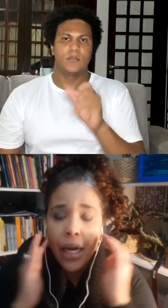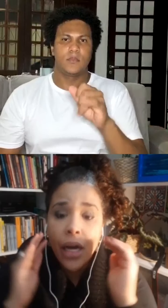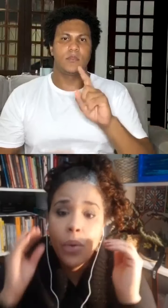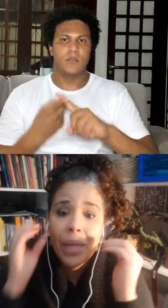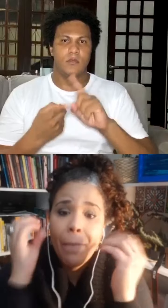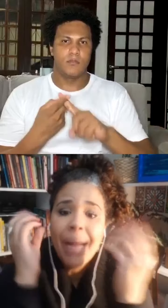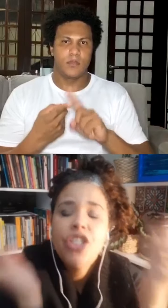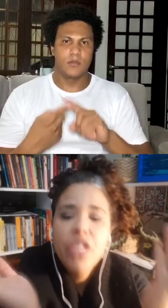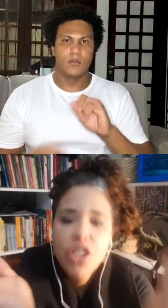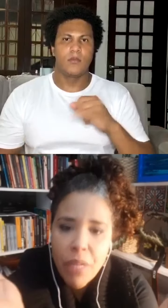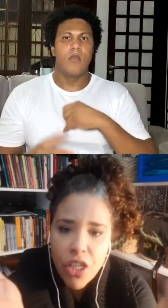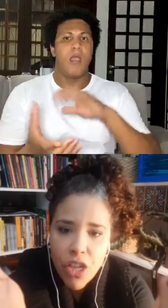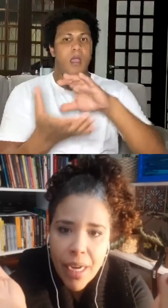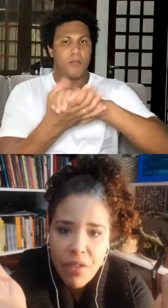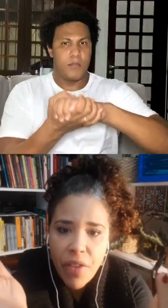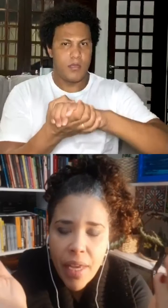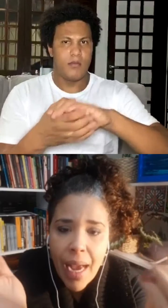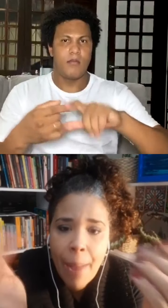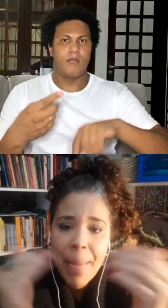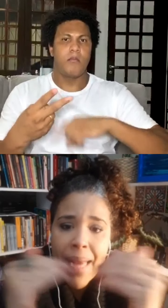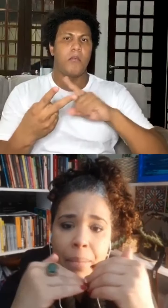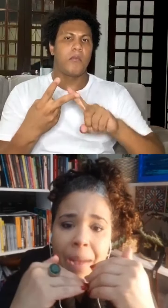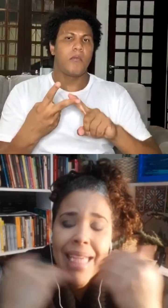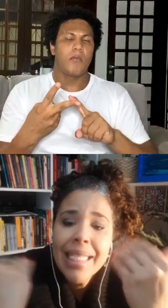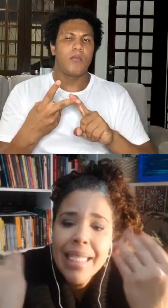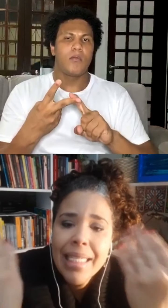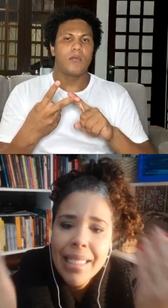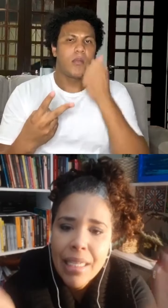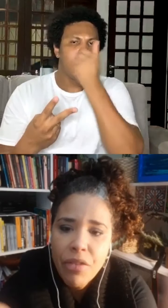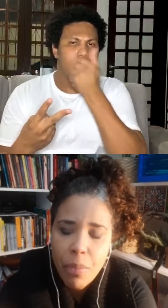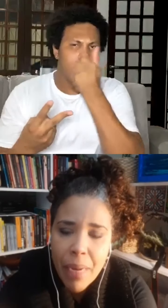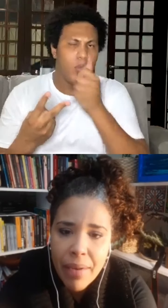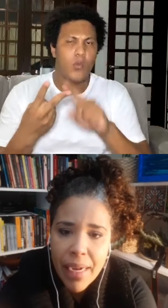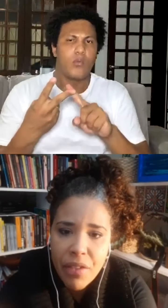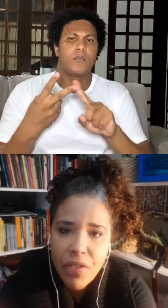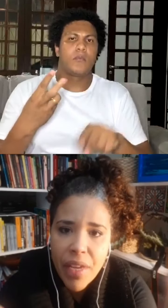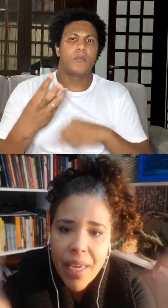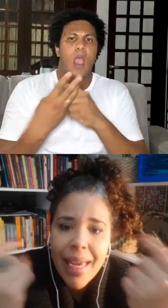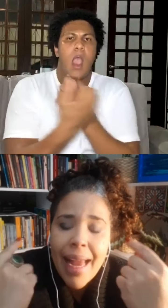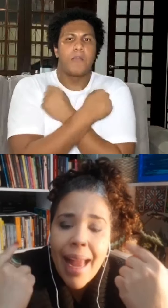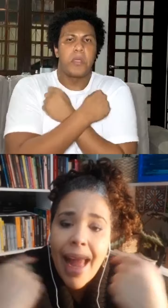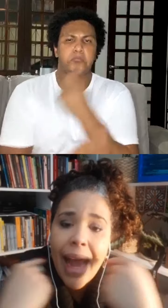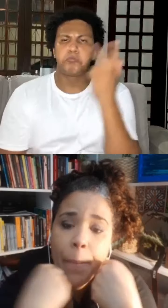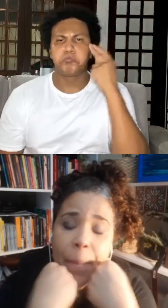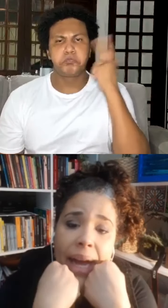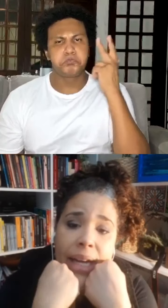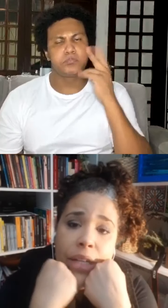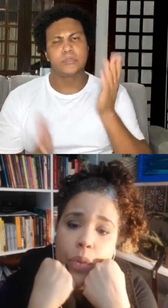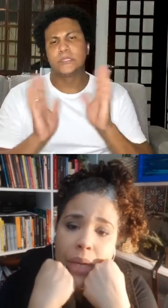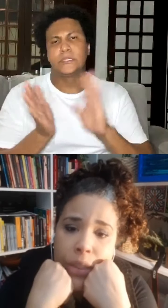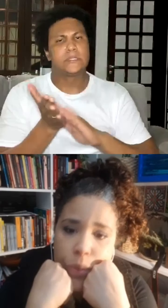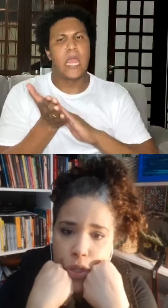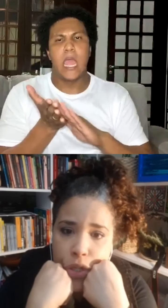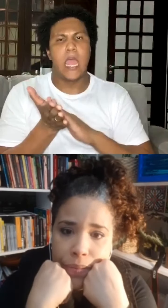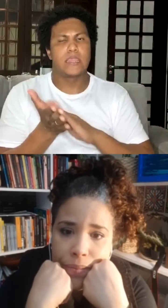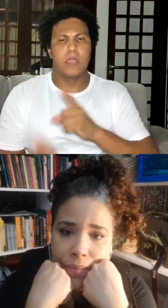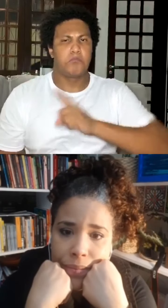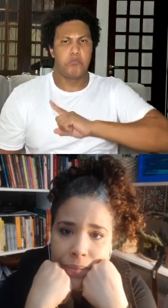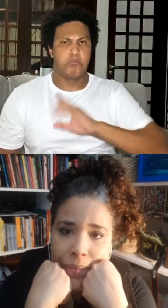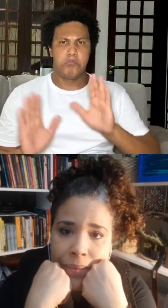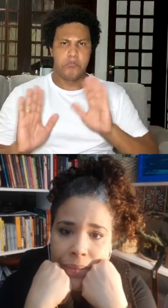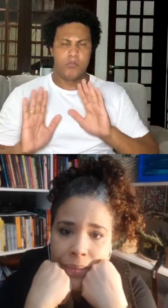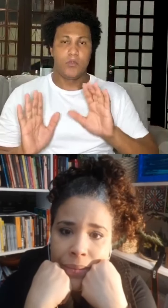O que mais transmite HIV, a pele mais sensível para o HIV, é a pele do ânus.